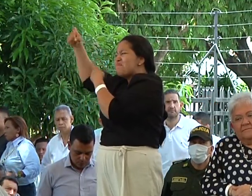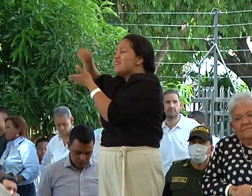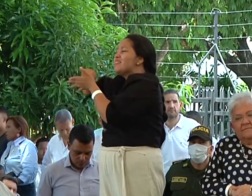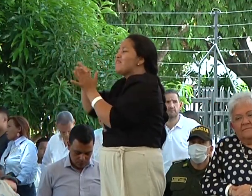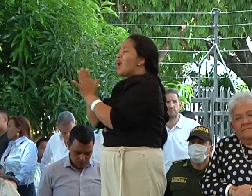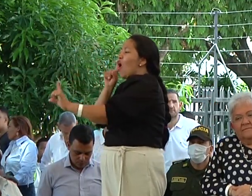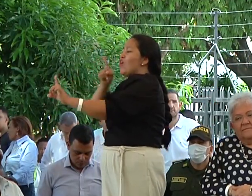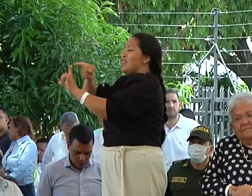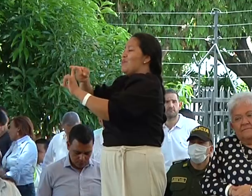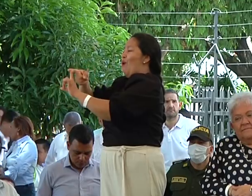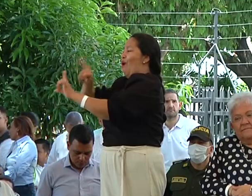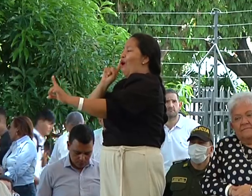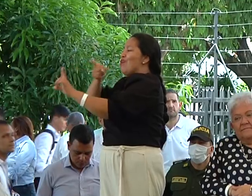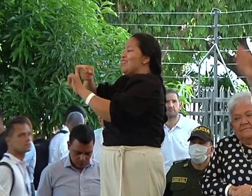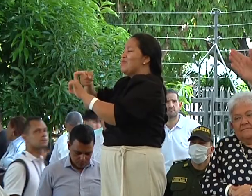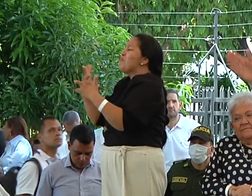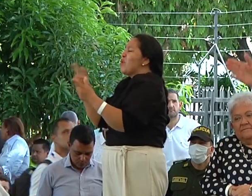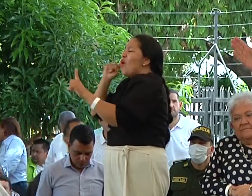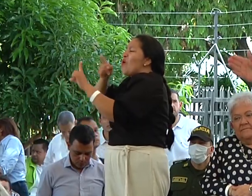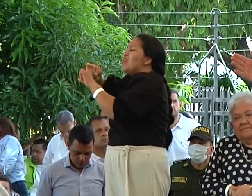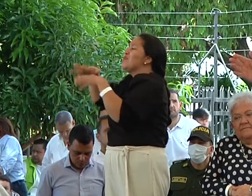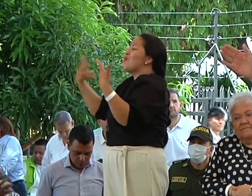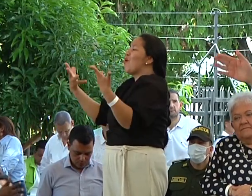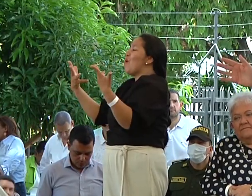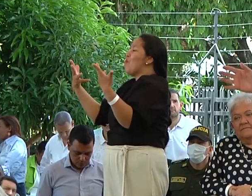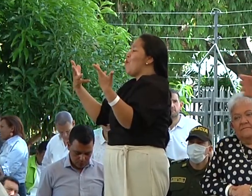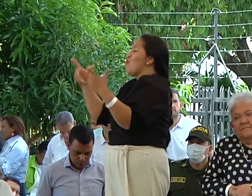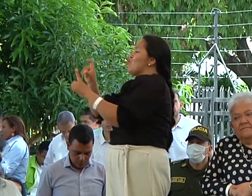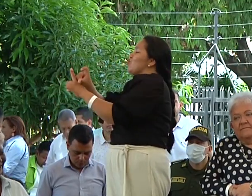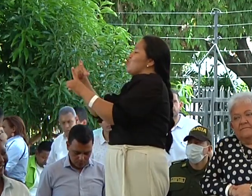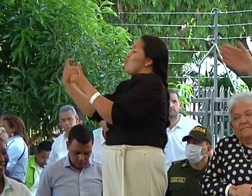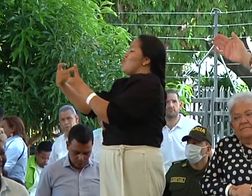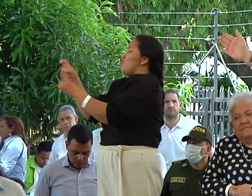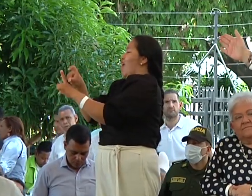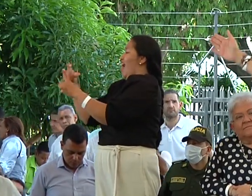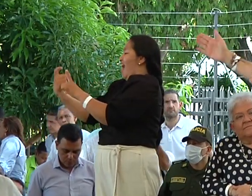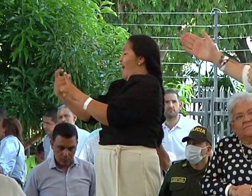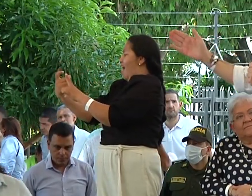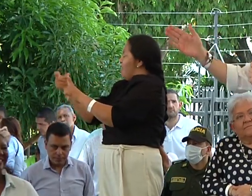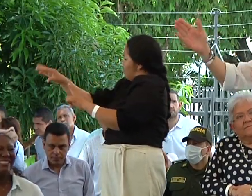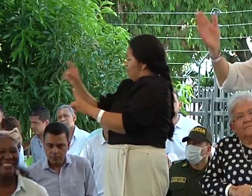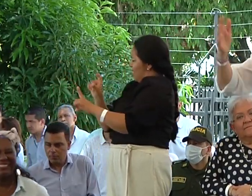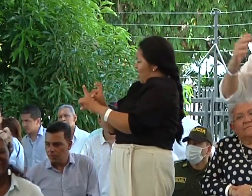Con cultura. Y si alguna idea hay en este departamento, en esta región, es la cultura.